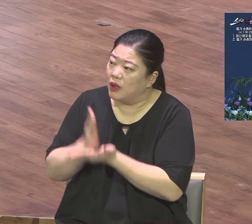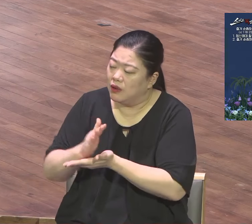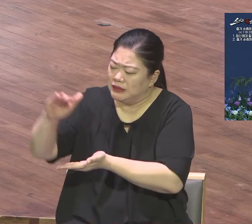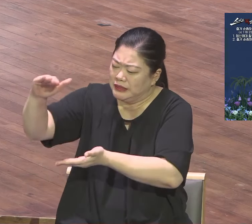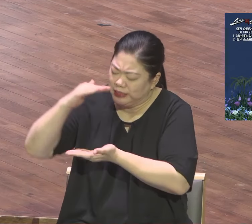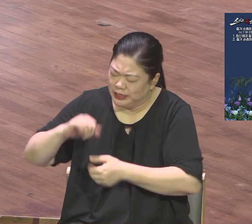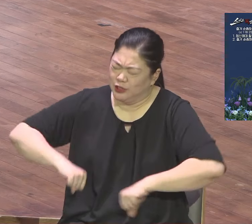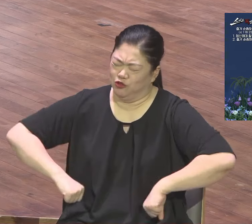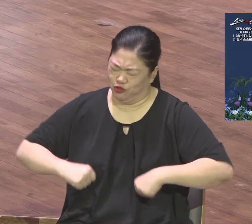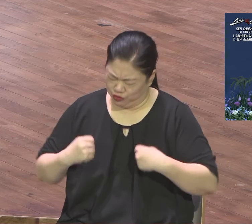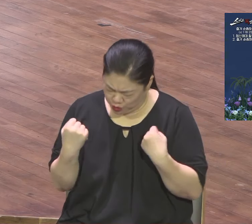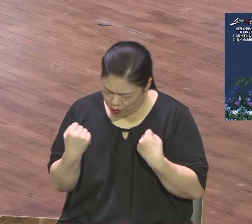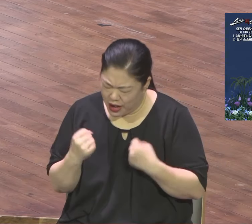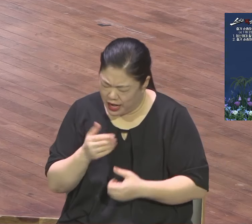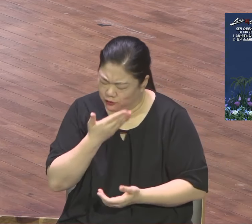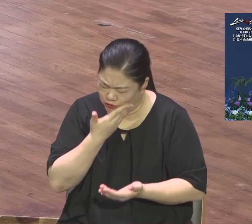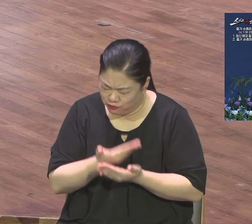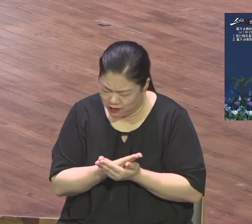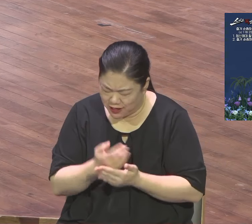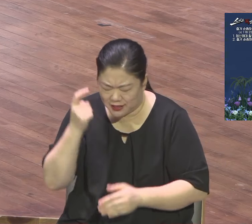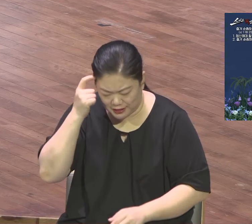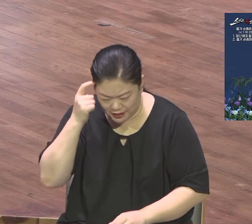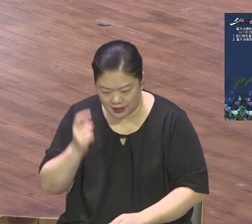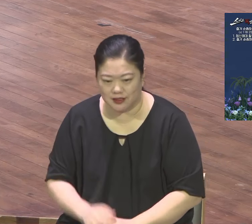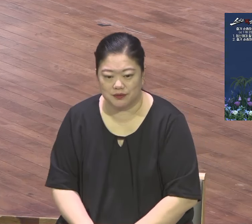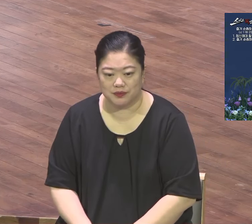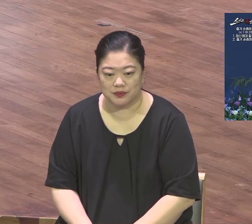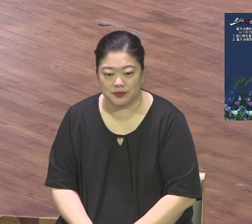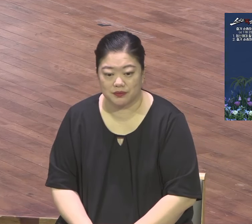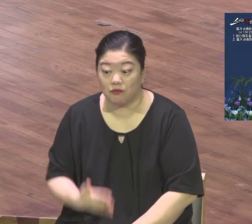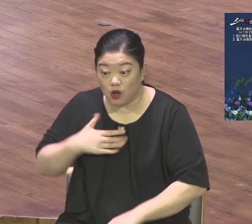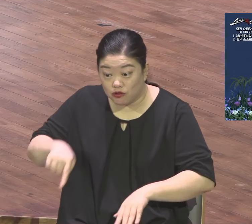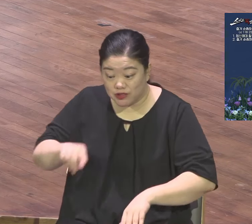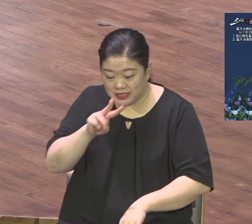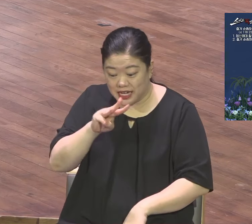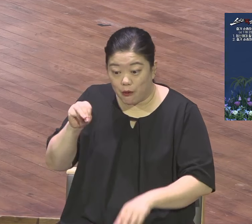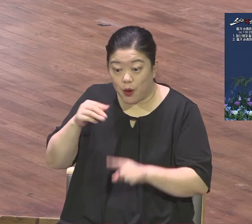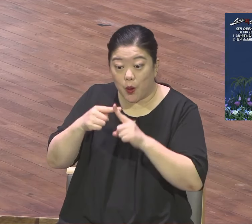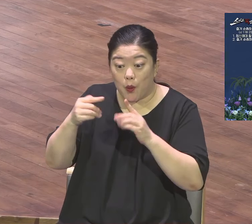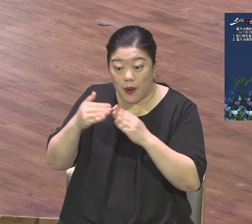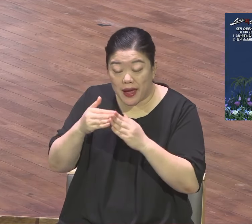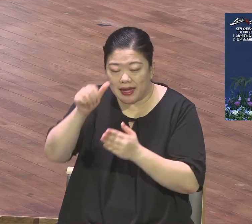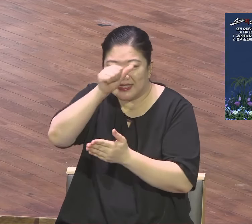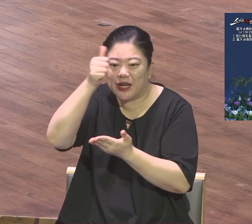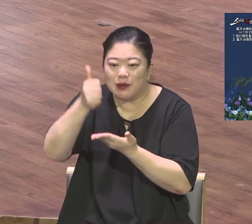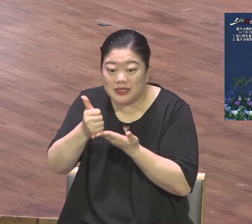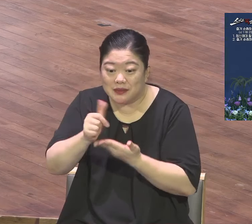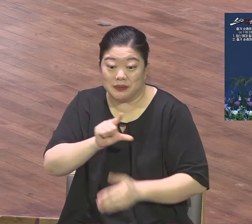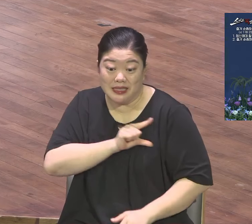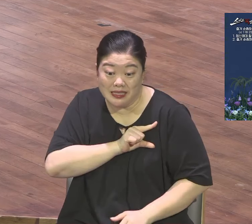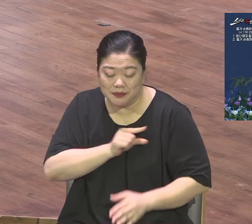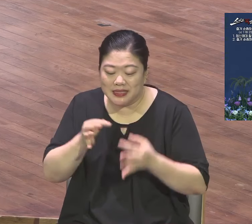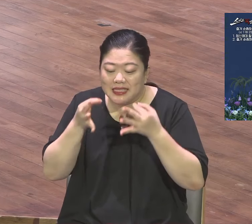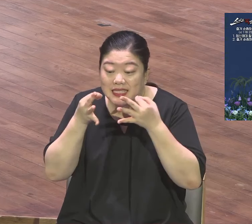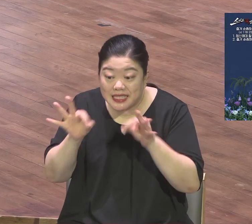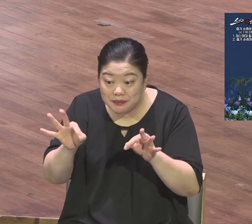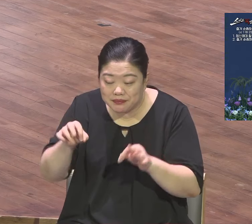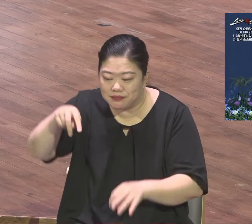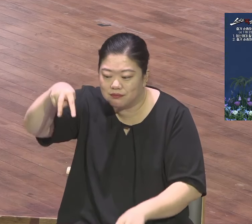우리 김순종 장로님 이름인데, 내가 처음에 터기에서 물었어요. 어째 이름이 순종입니까? 원래 그러죠. 원래 이름